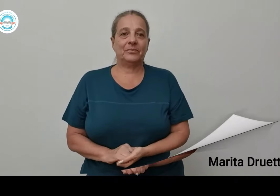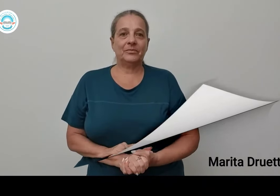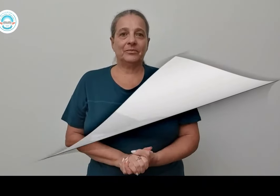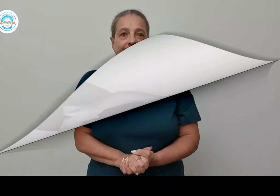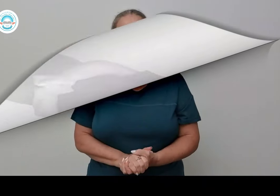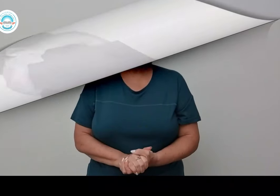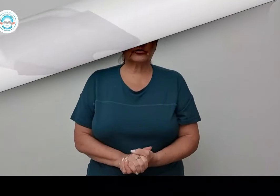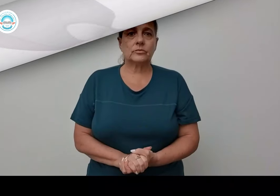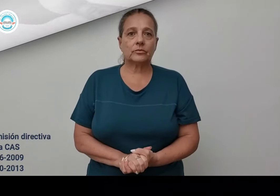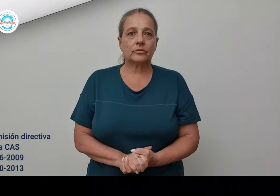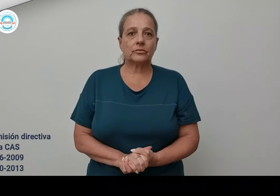2013.